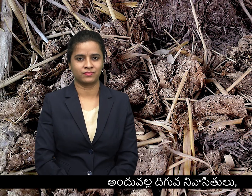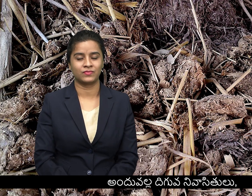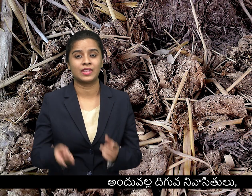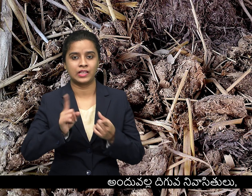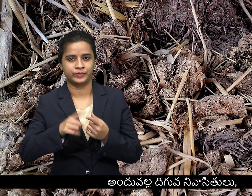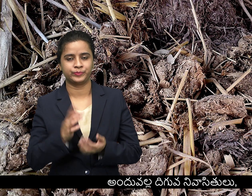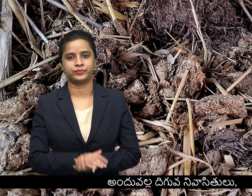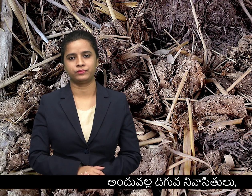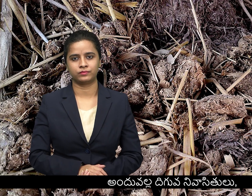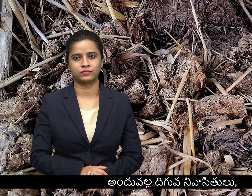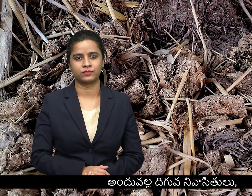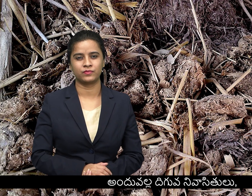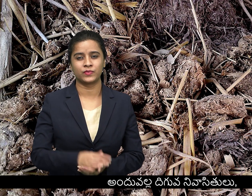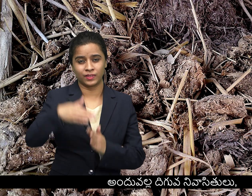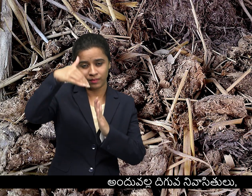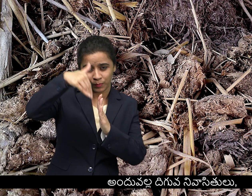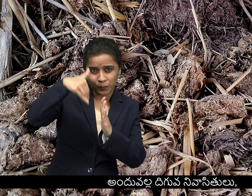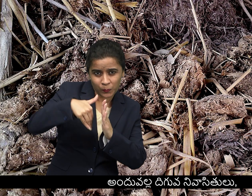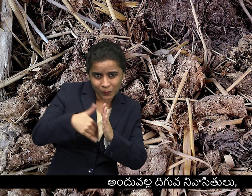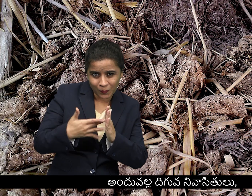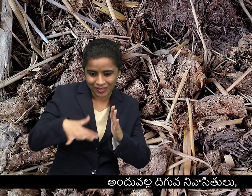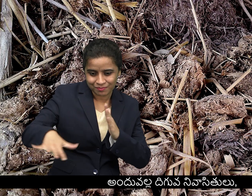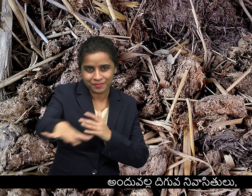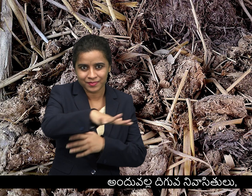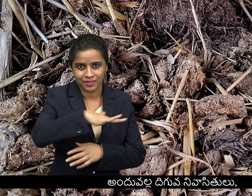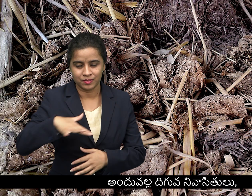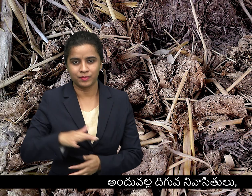అందువల్ల దిగువ నివాసితులు